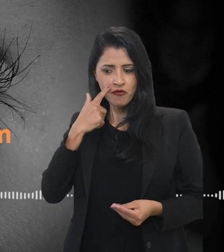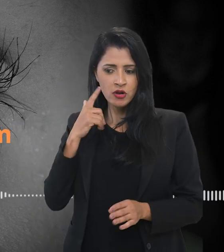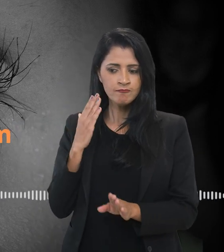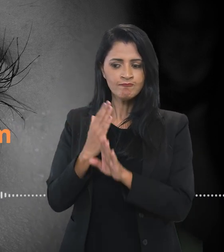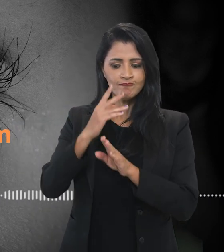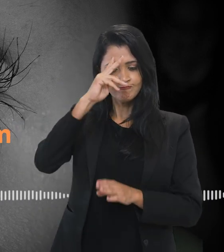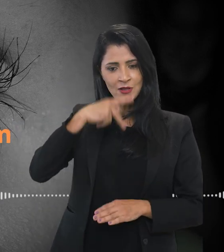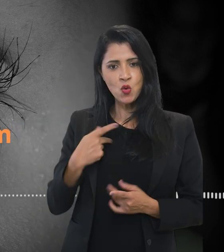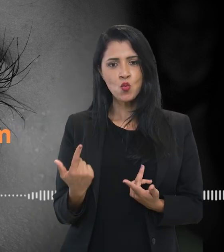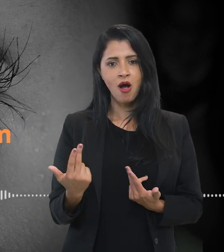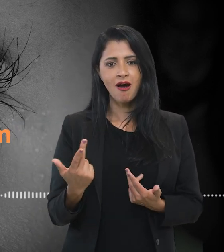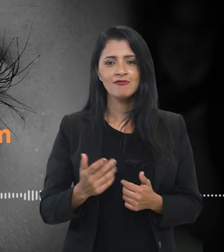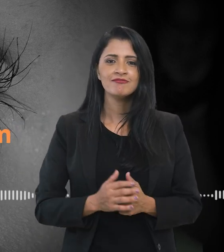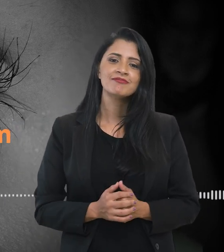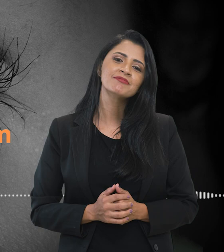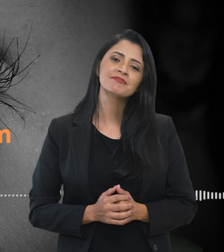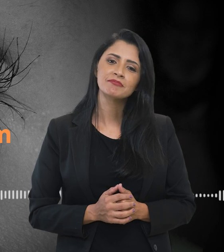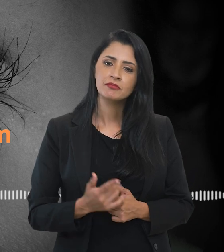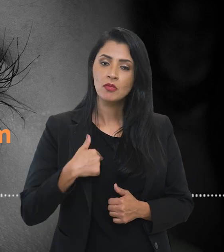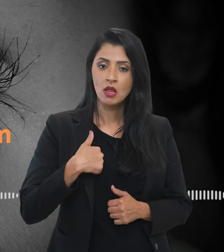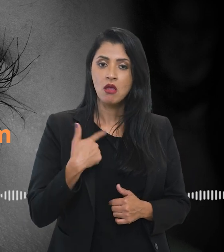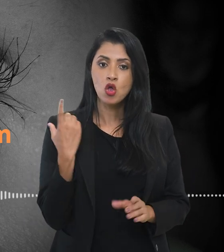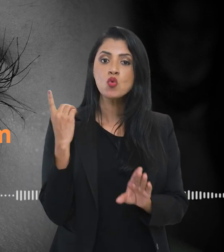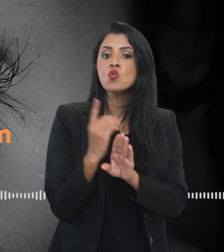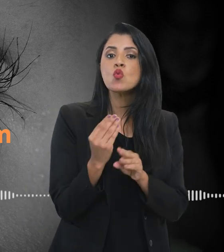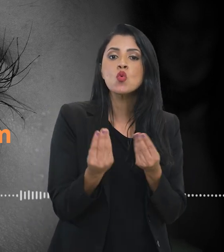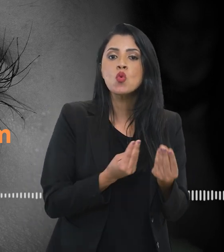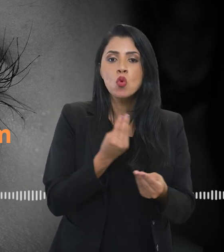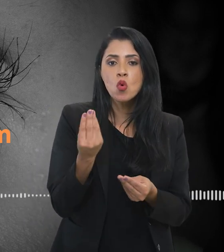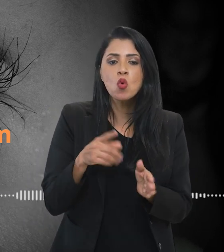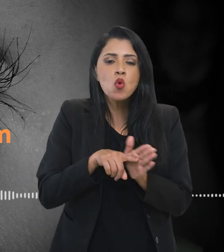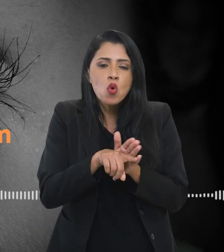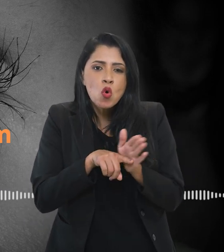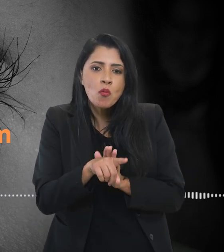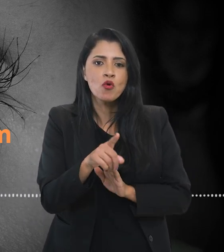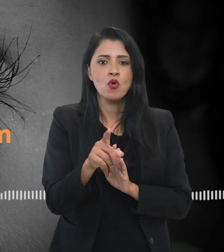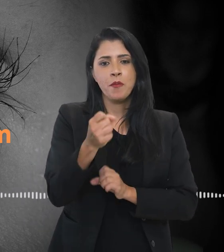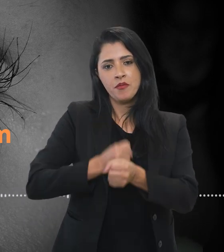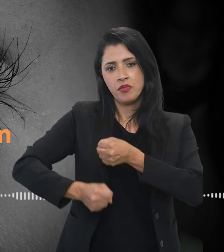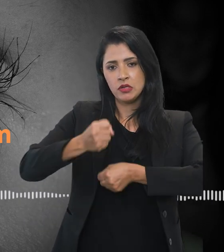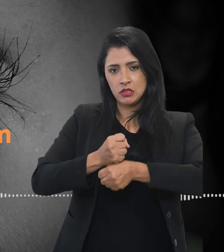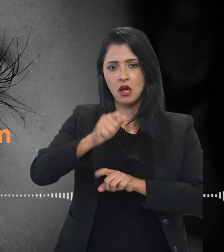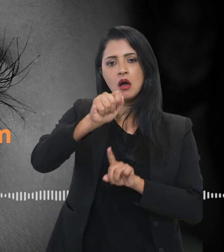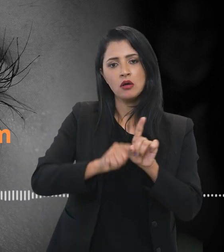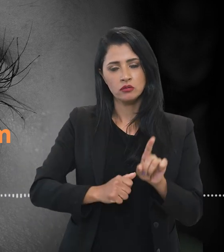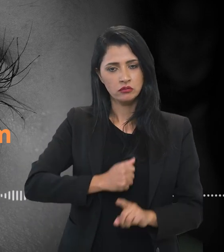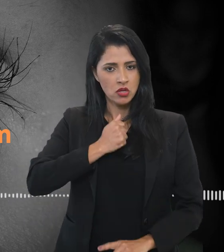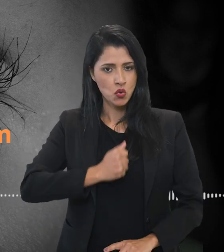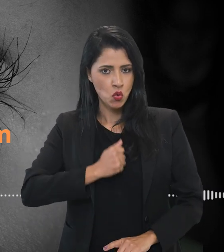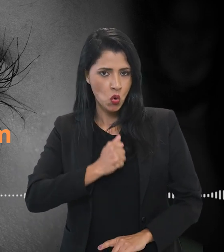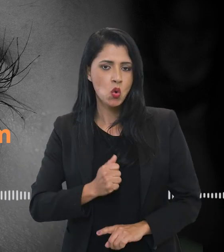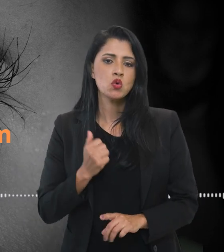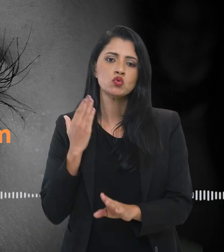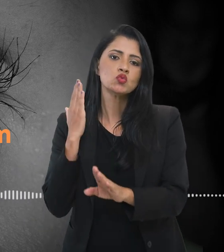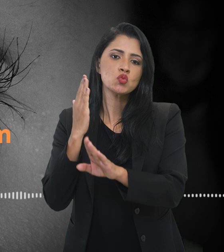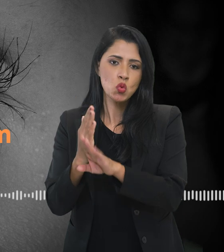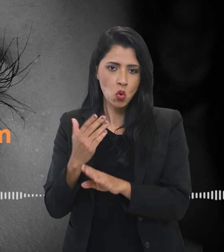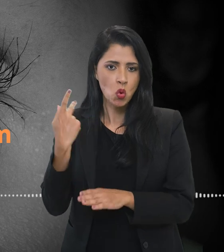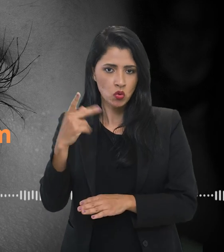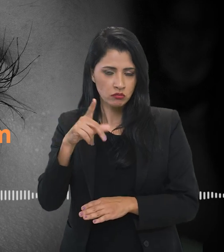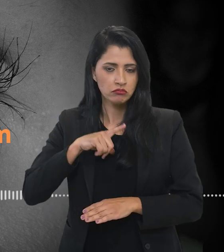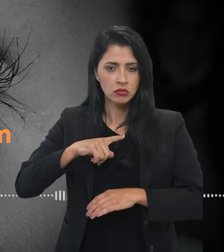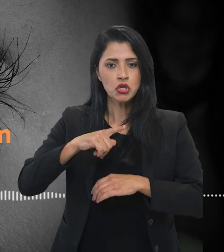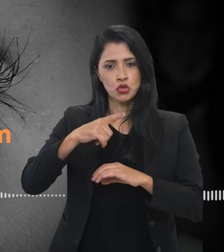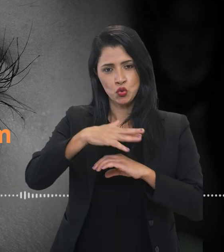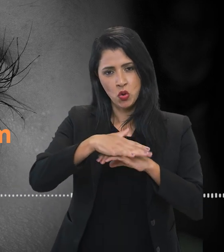me identificando. Meu diagnóstico, ele aconteceu o ano passado, em agosto. Fui num encontro que estava tendo